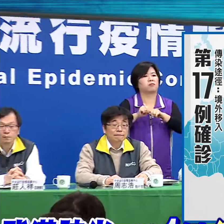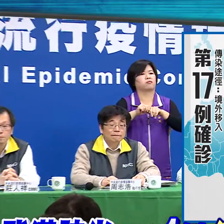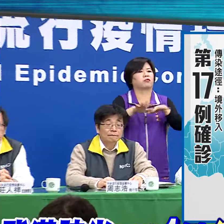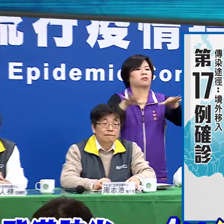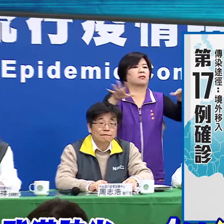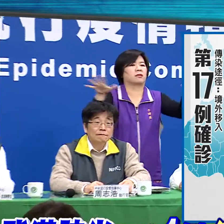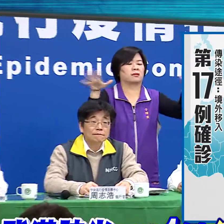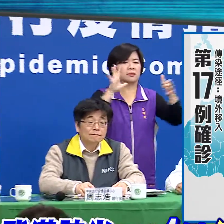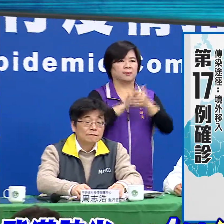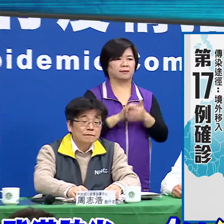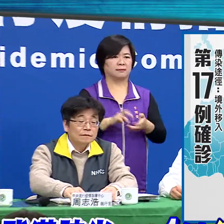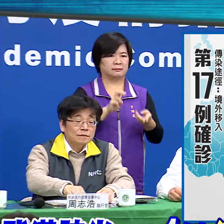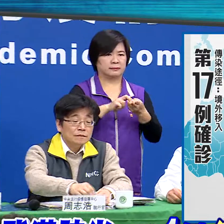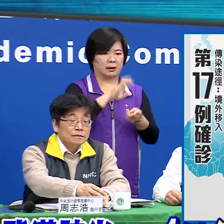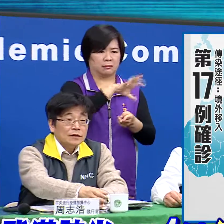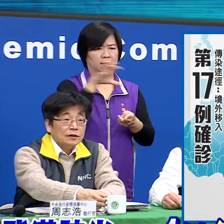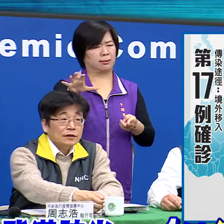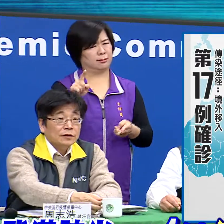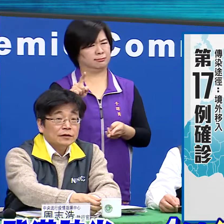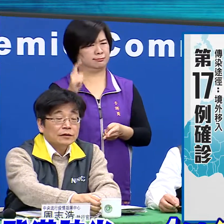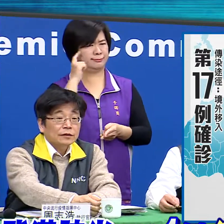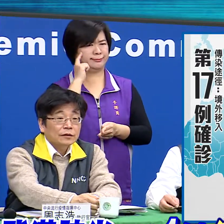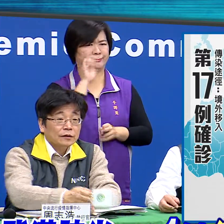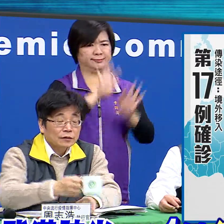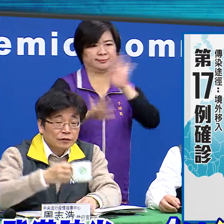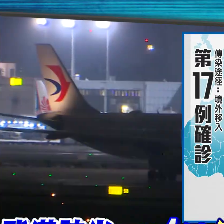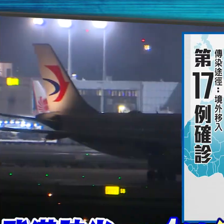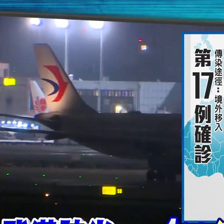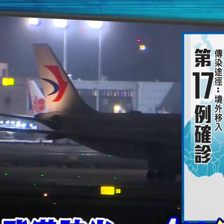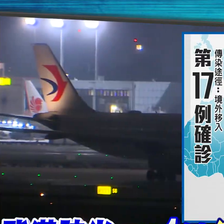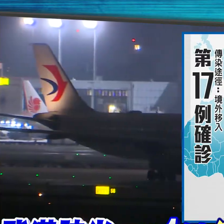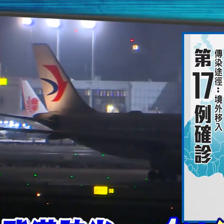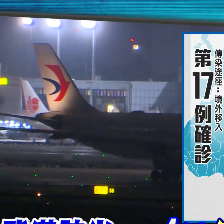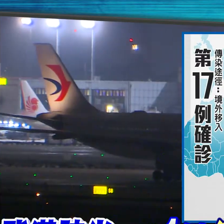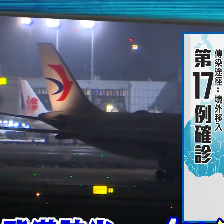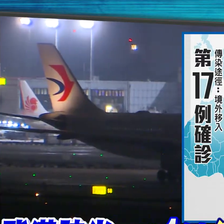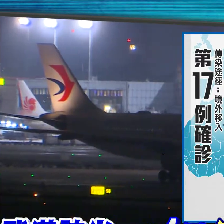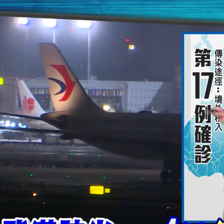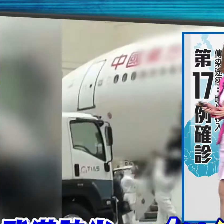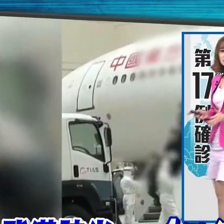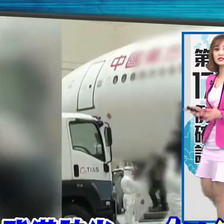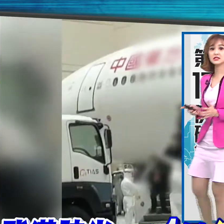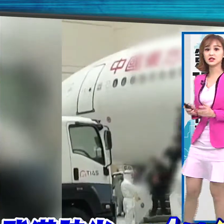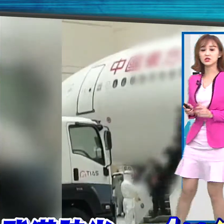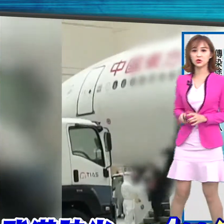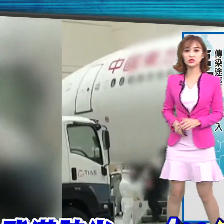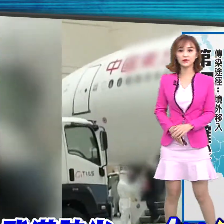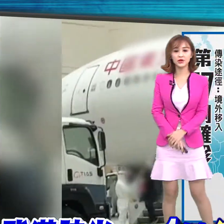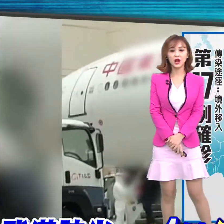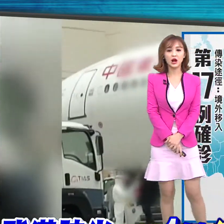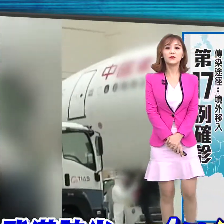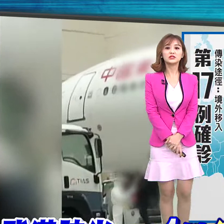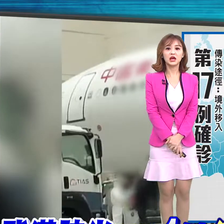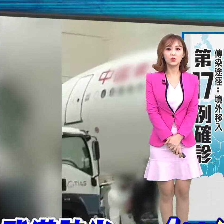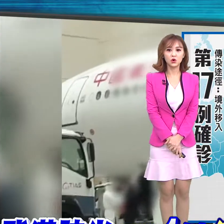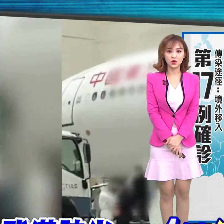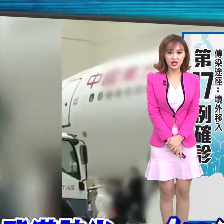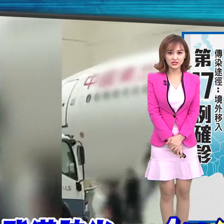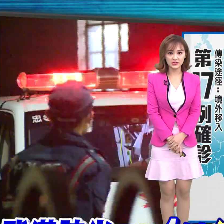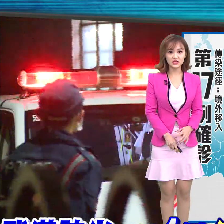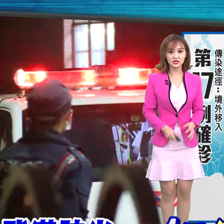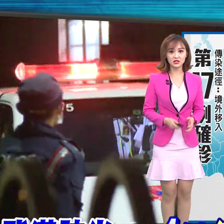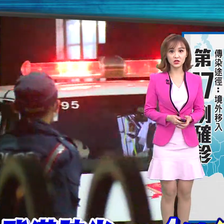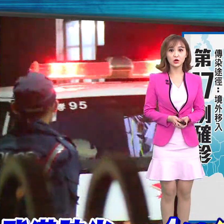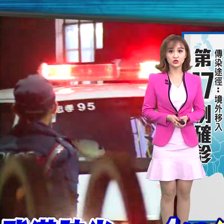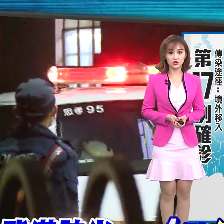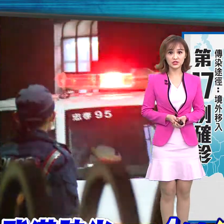大利就已经出现了咳嗽的情形，返台之后他也接受了隔离筛检，在今天确诊。而目前我国